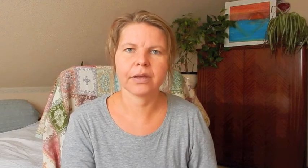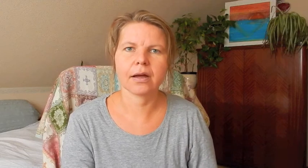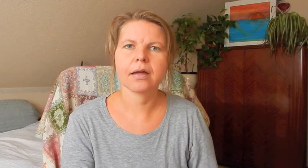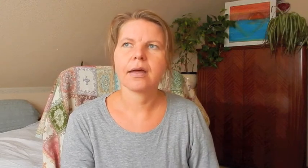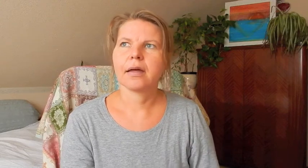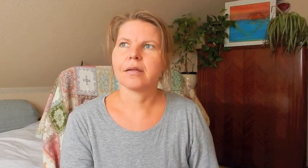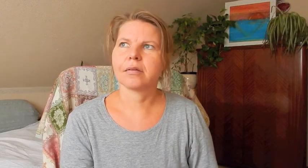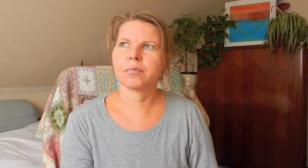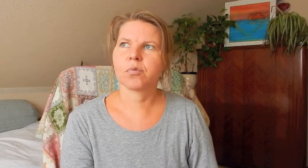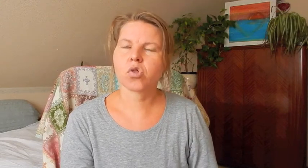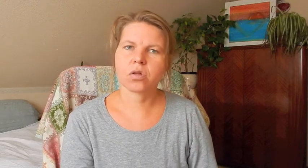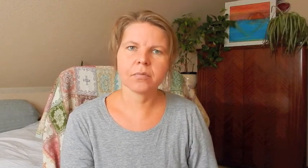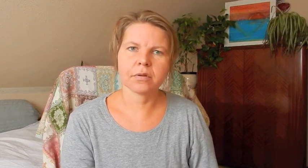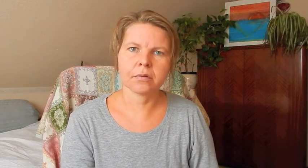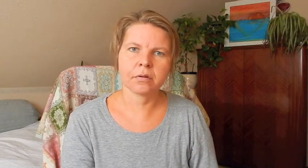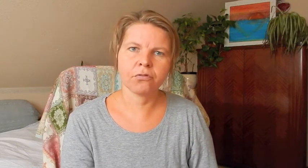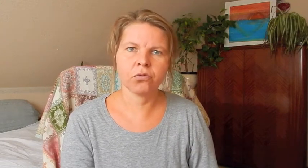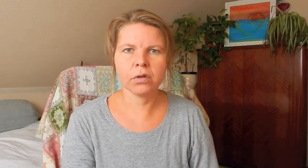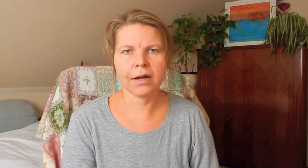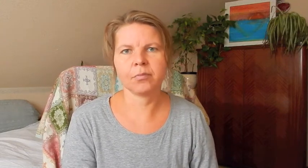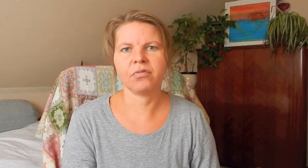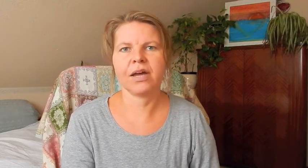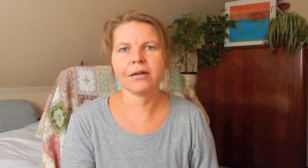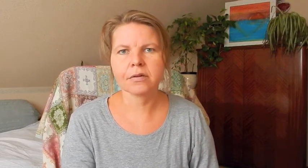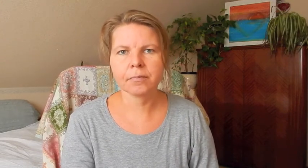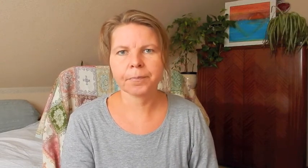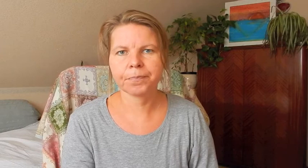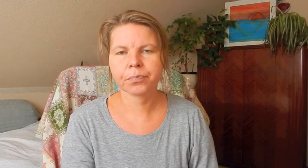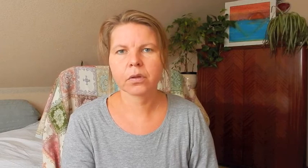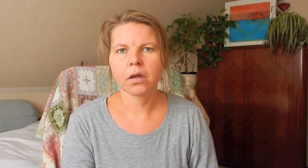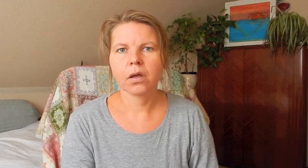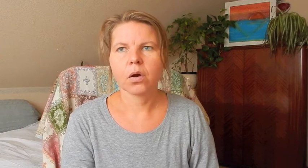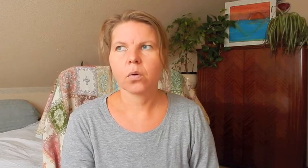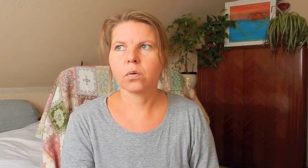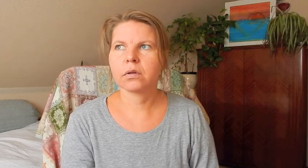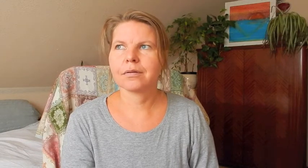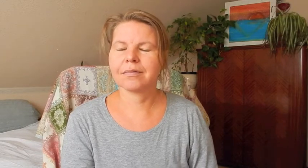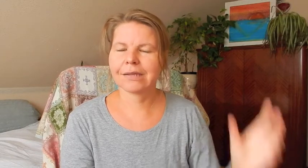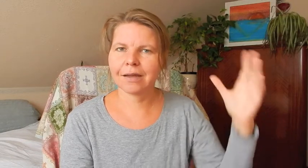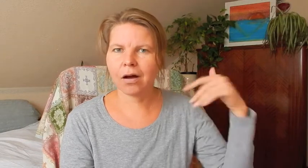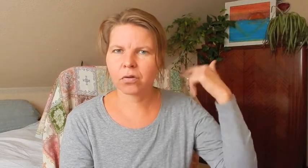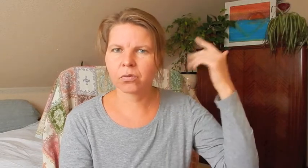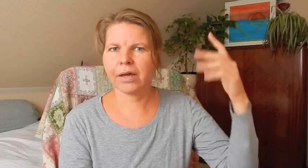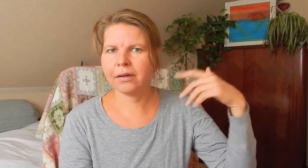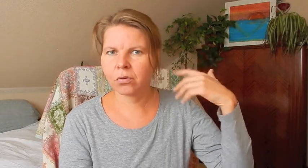Ja, dass ich bestimmte Gefühle halt bewerte und sich da auch so